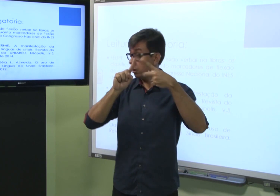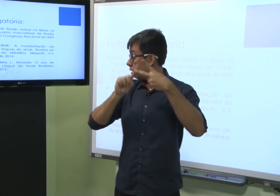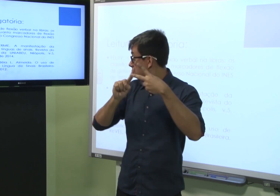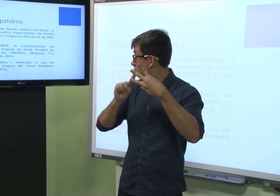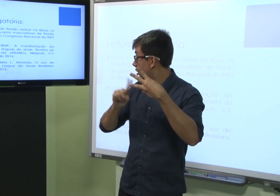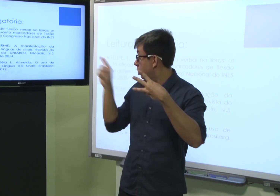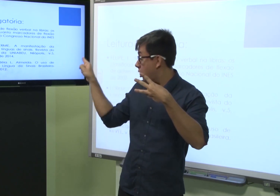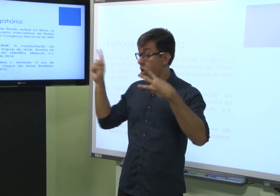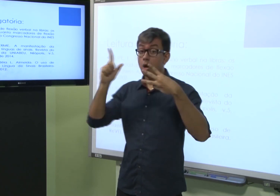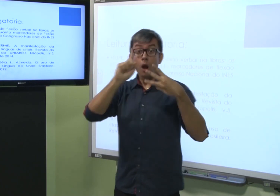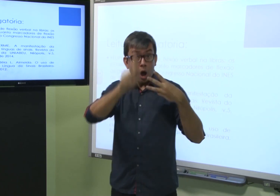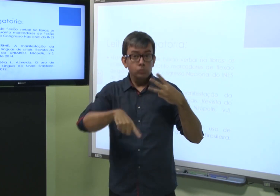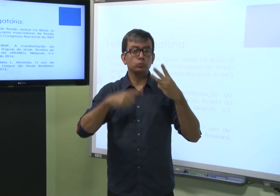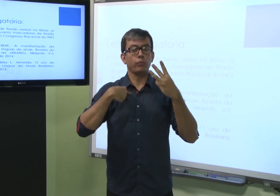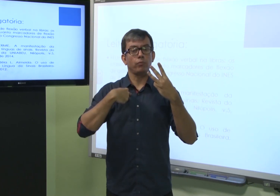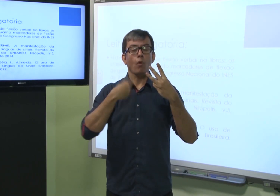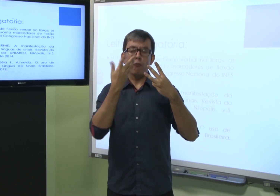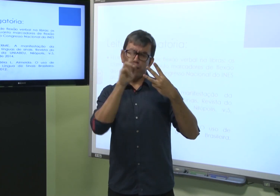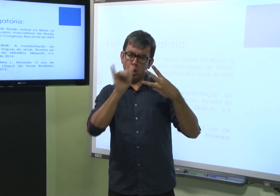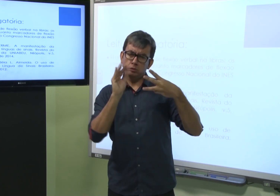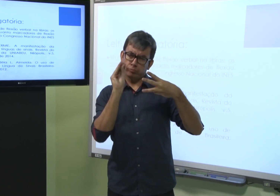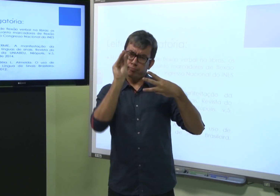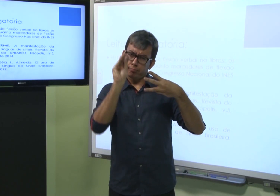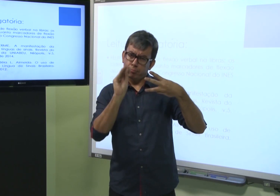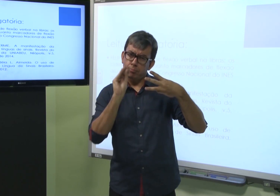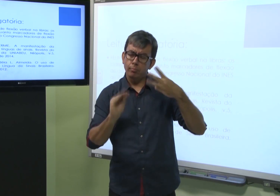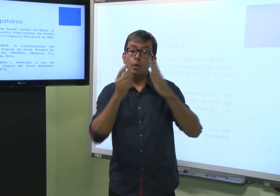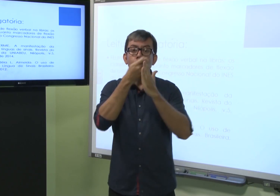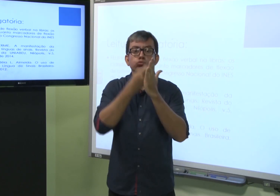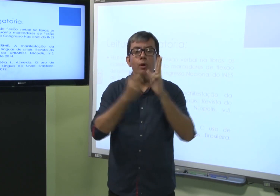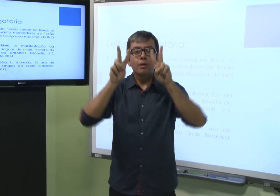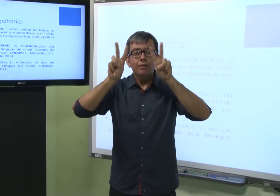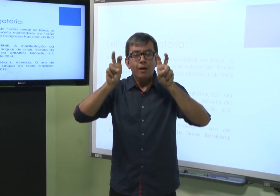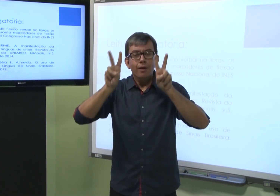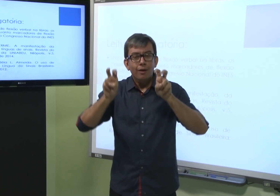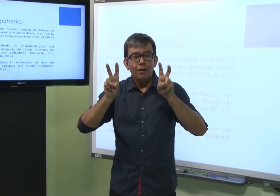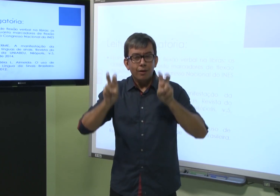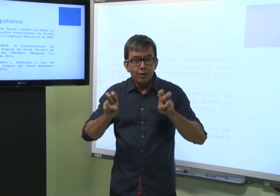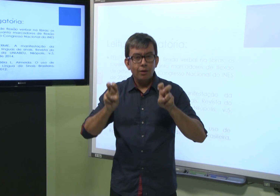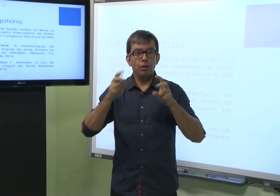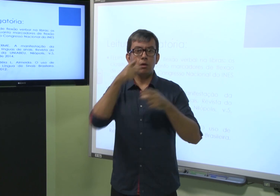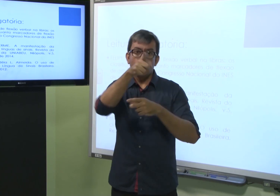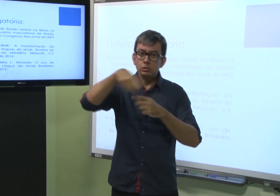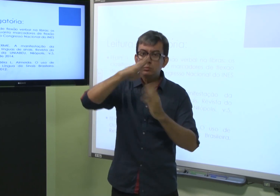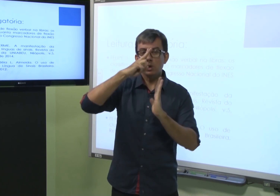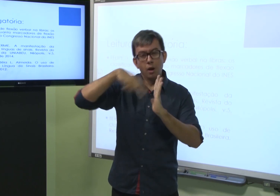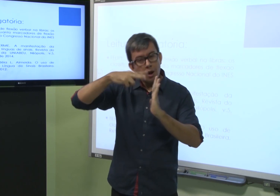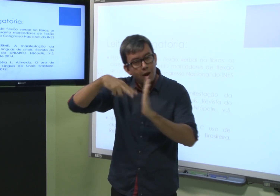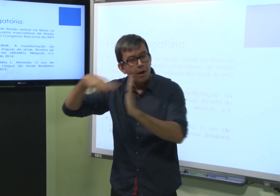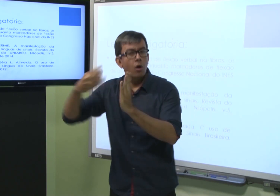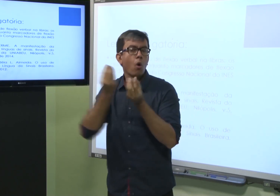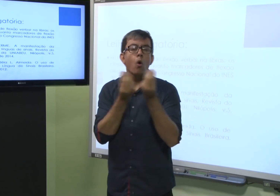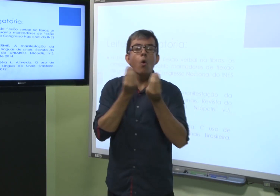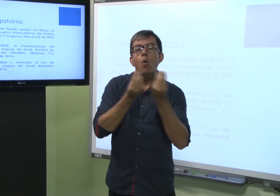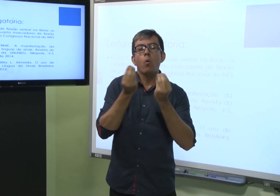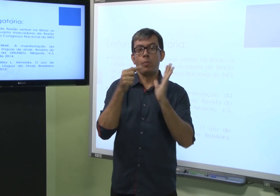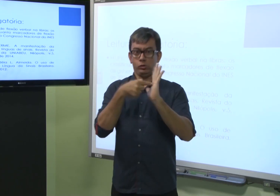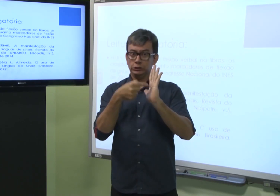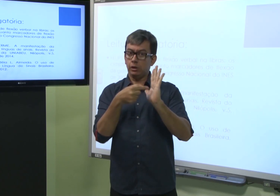ler. Eu irei postar no ambiente virtual para que vocês possam ler esses